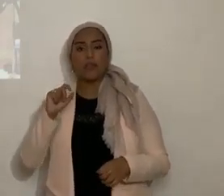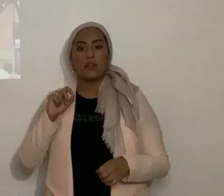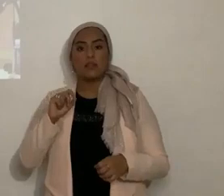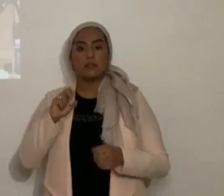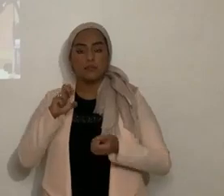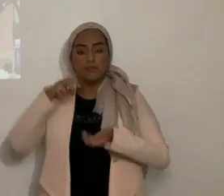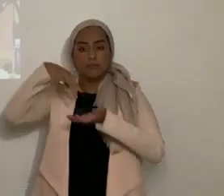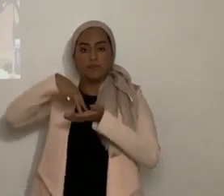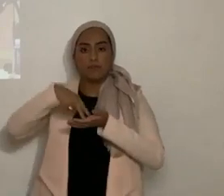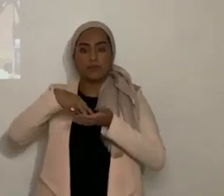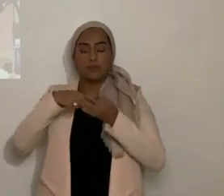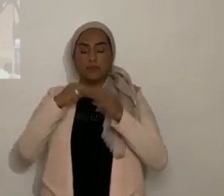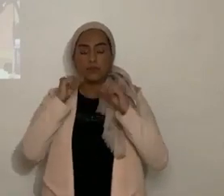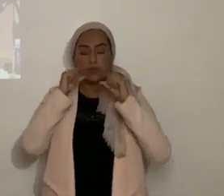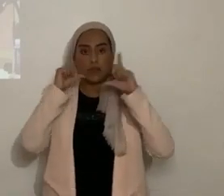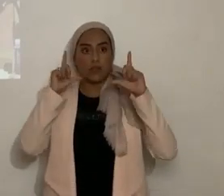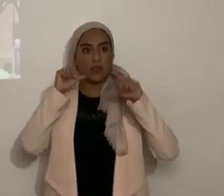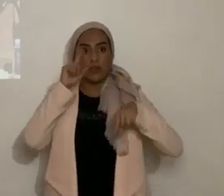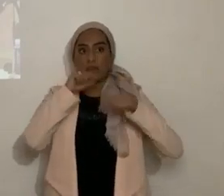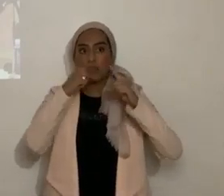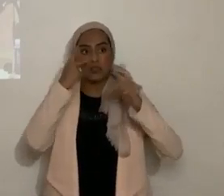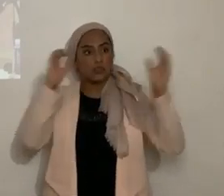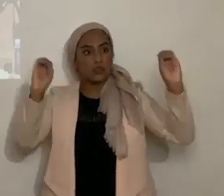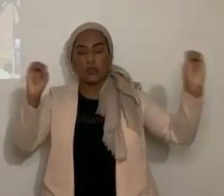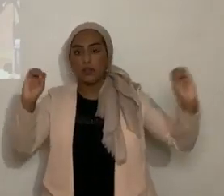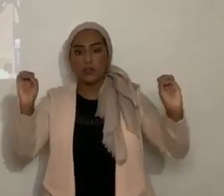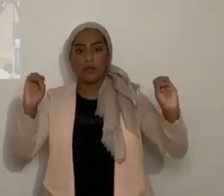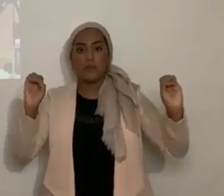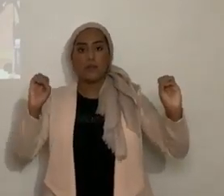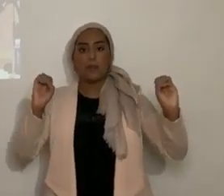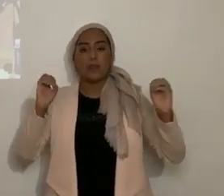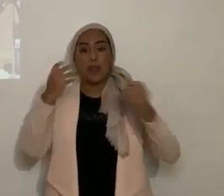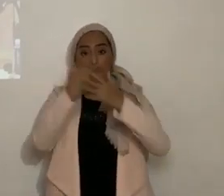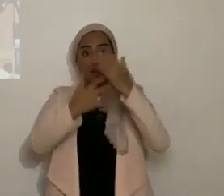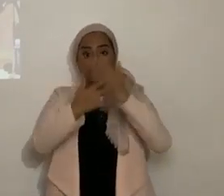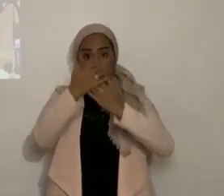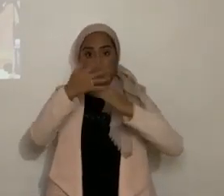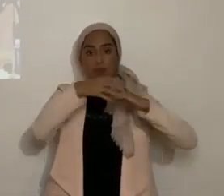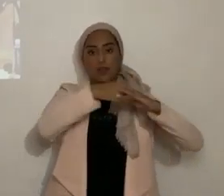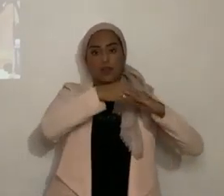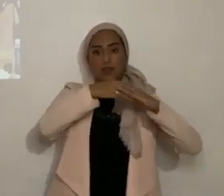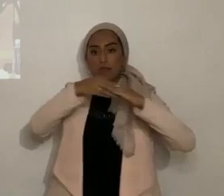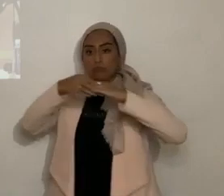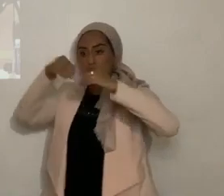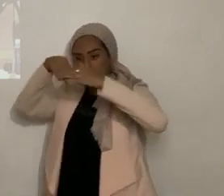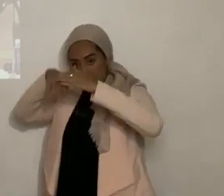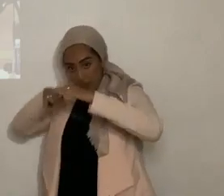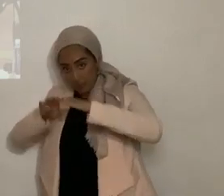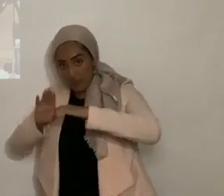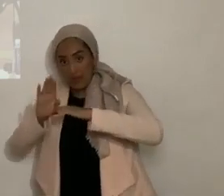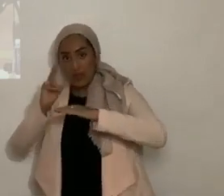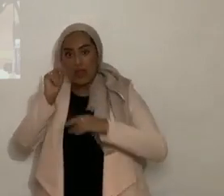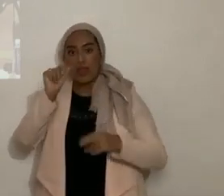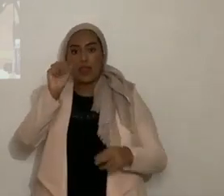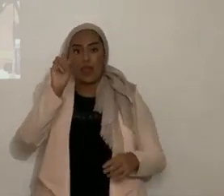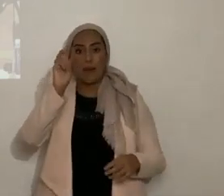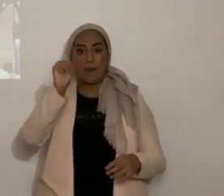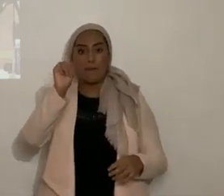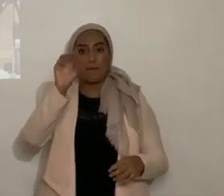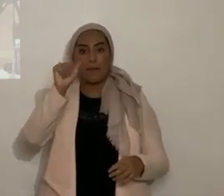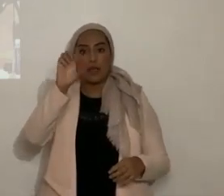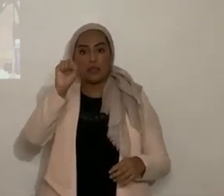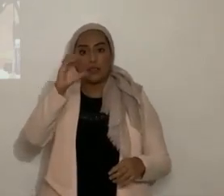de tierra y abriendo los ojos no veía a nadie. Así que llevándole por la mano, le metieron en Damasco, donde estuvo 3 días sin